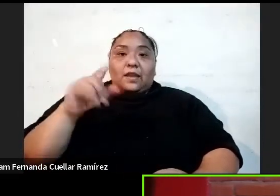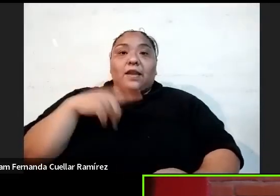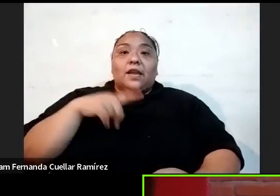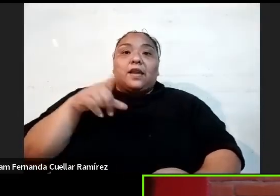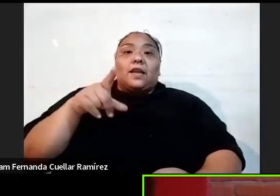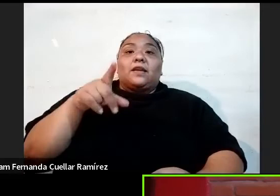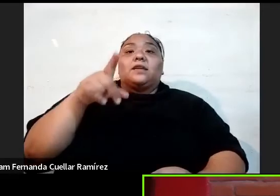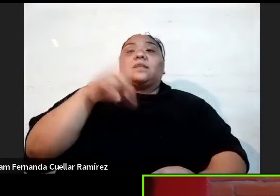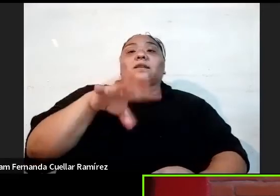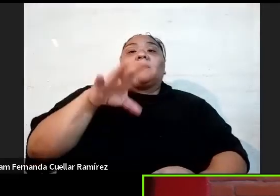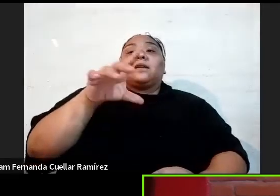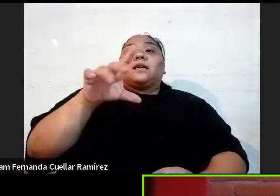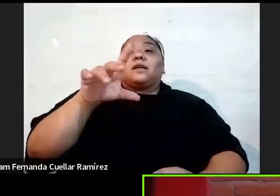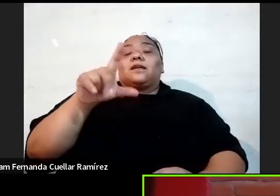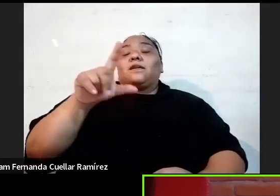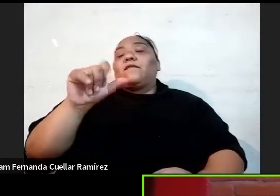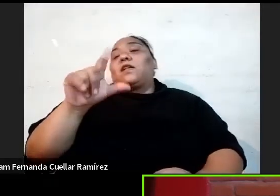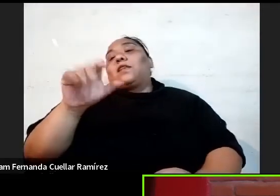Apocalyptic.